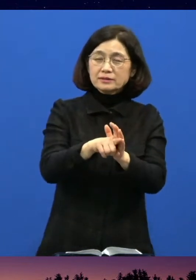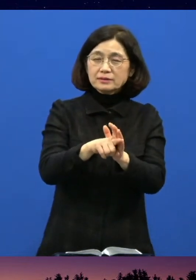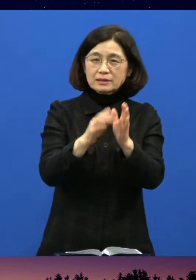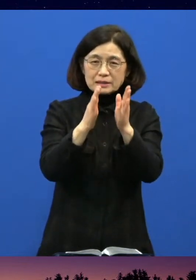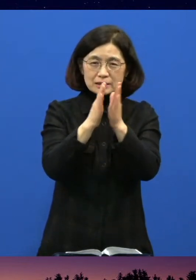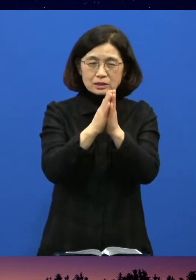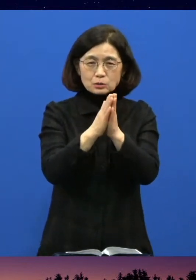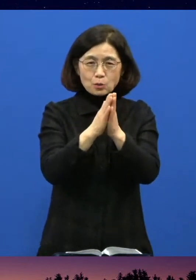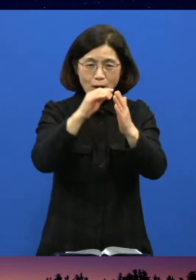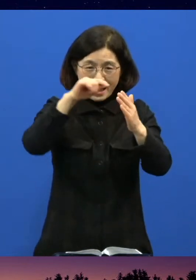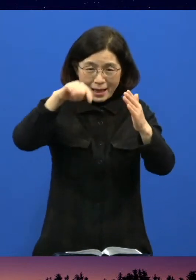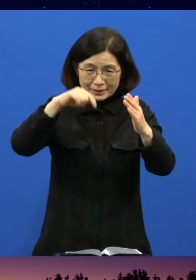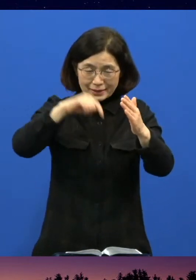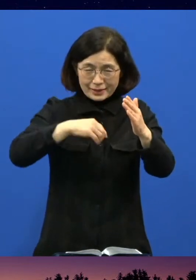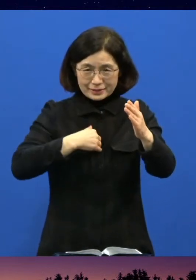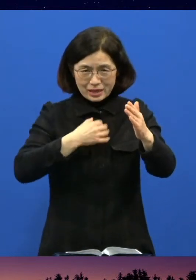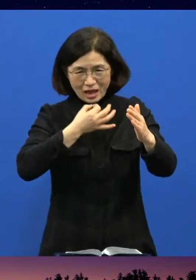시간이 필요한 거예요.